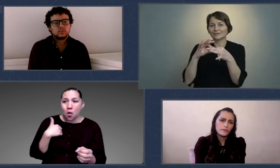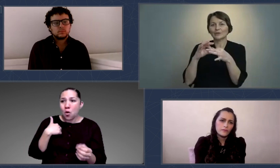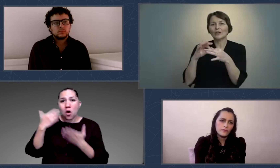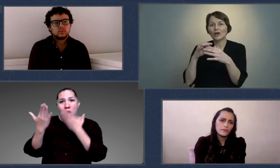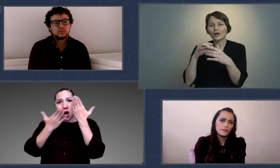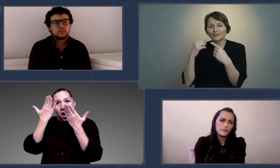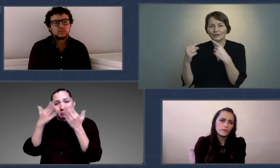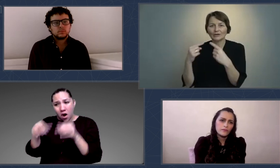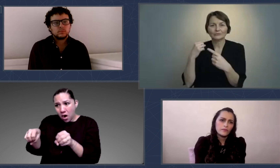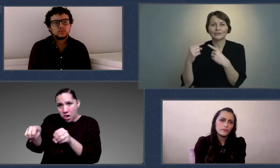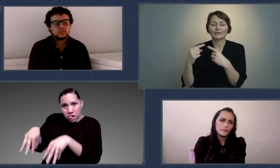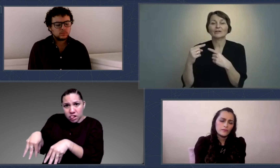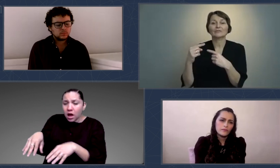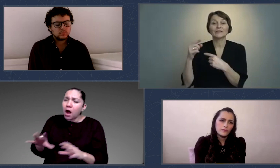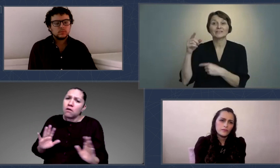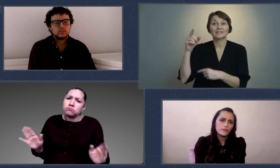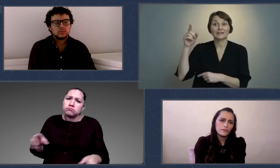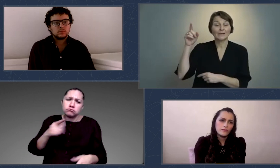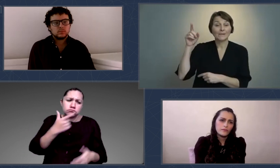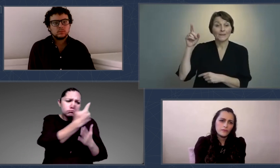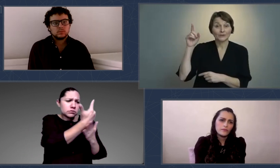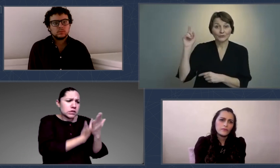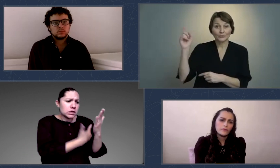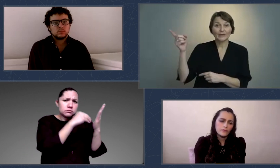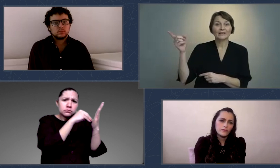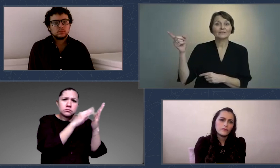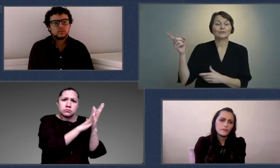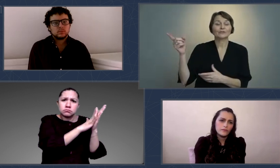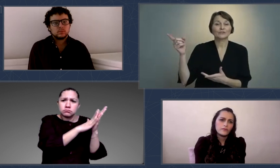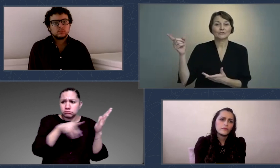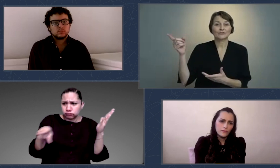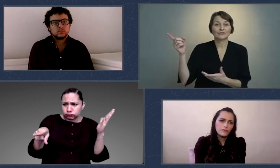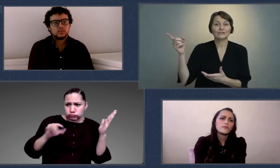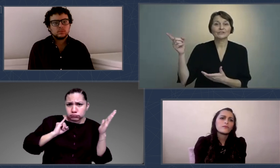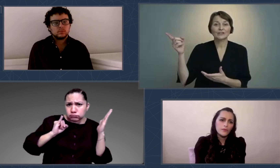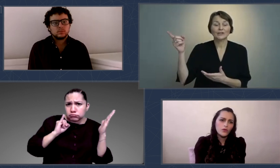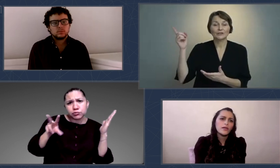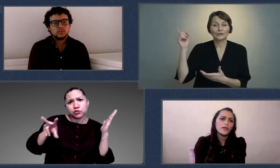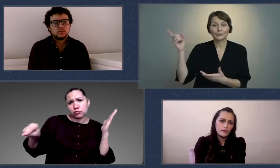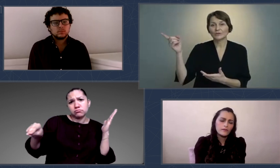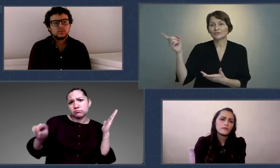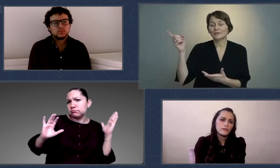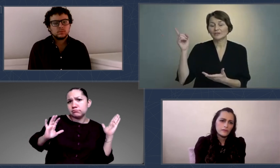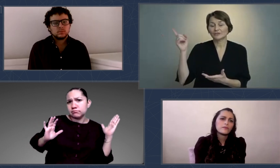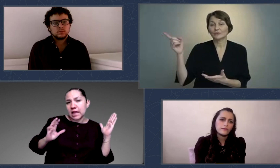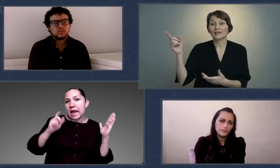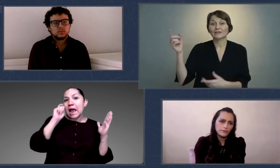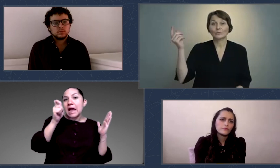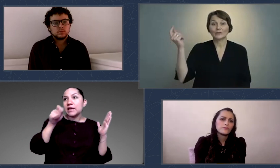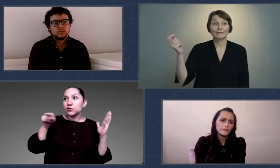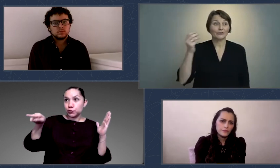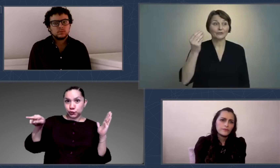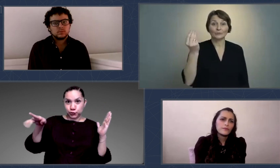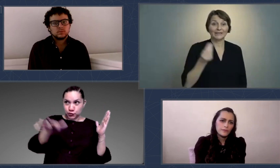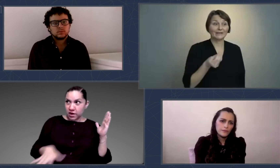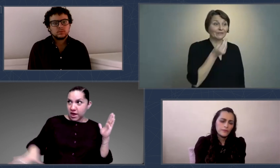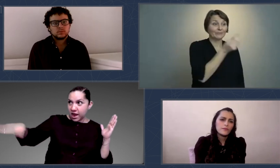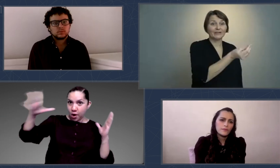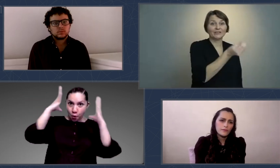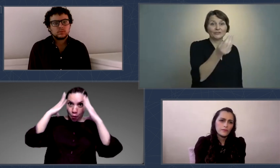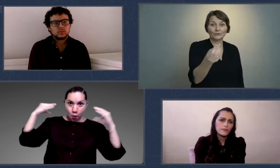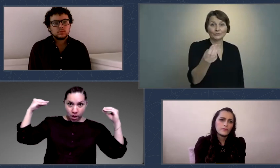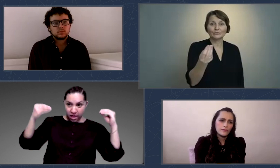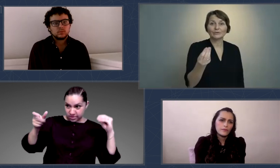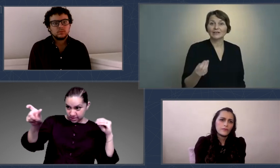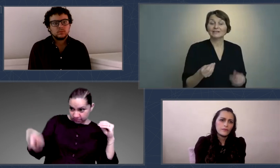esta capacitación, pues te quitan el registro. Entonces no te reconocen como intérprete de lengua de señas en Holanda y entonces